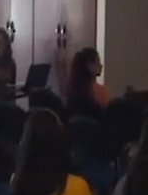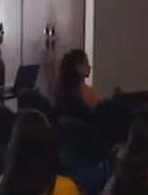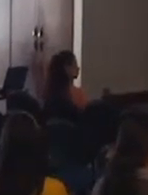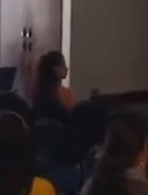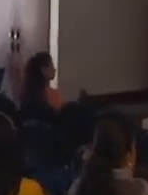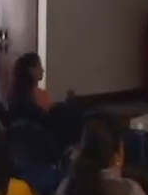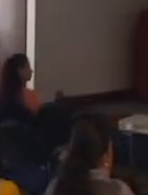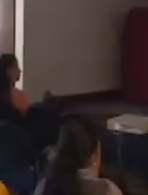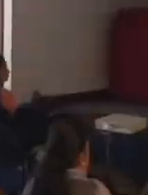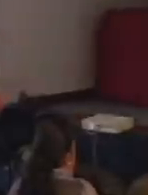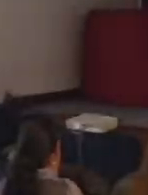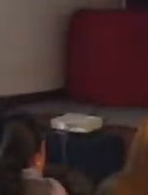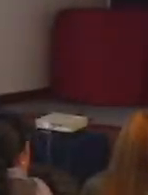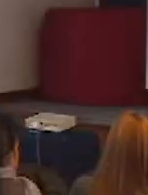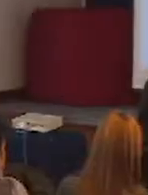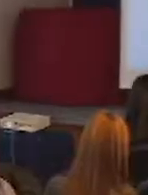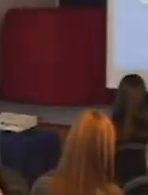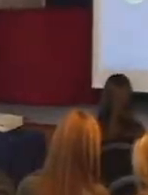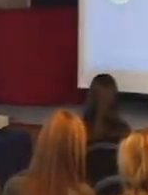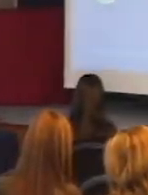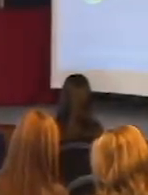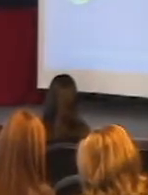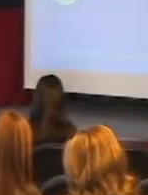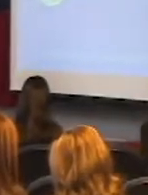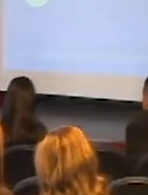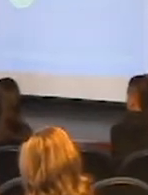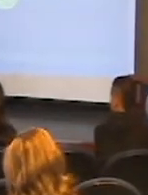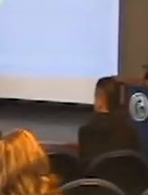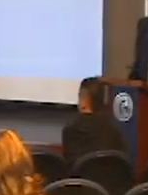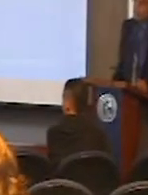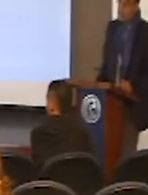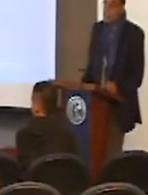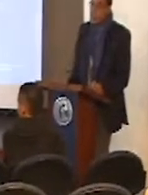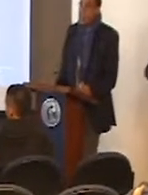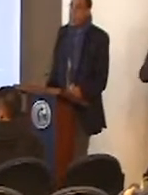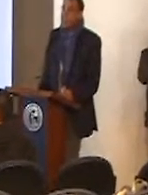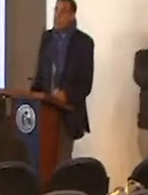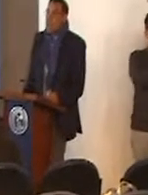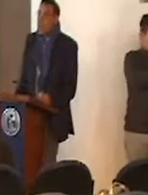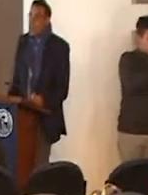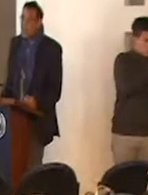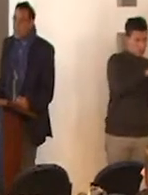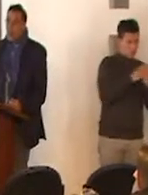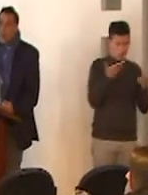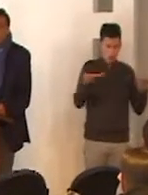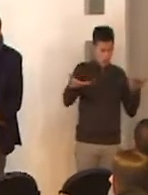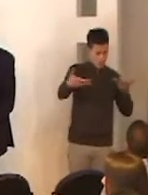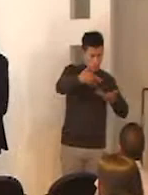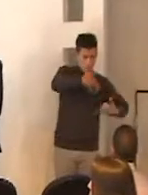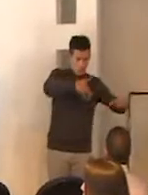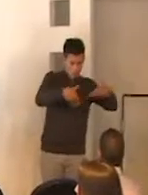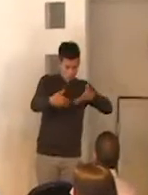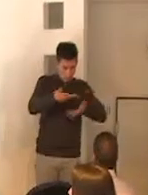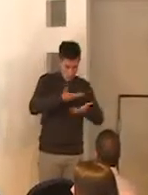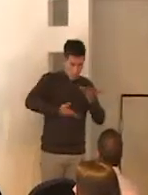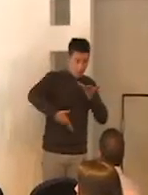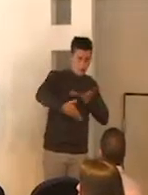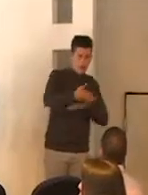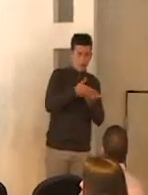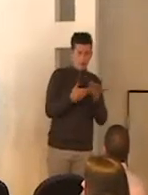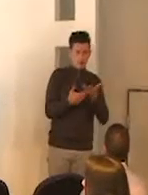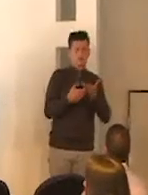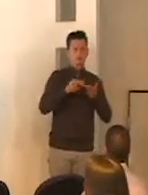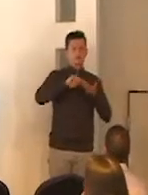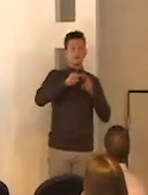profesionales en distintos ámbitos y en distintas situaciones están trabajando alrededor